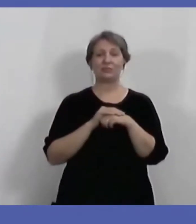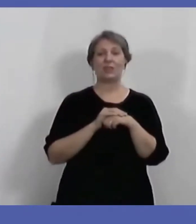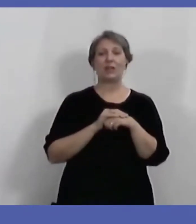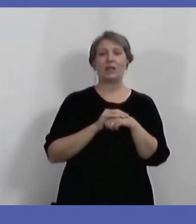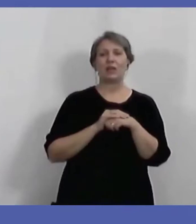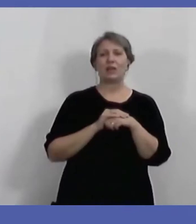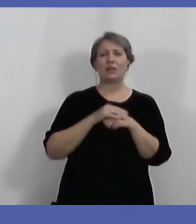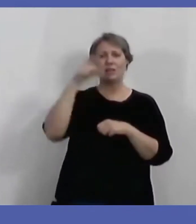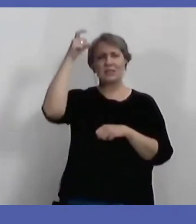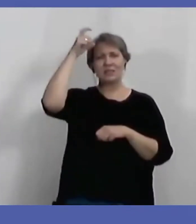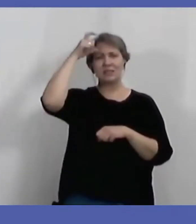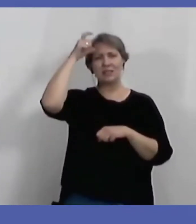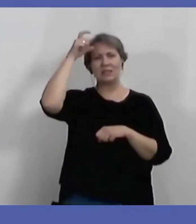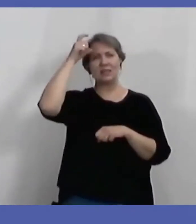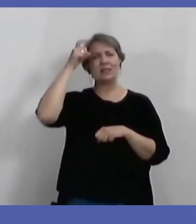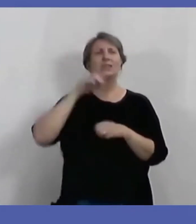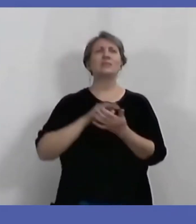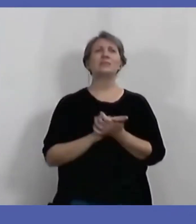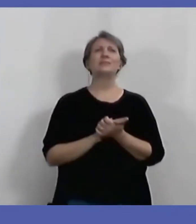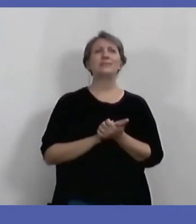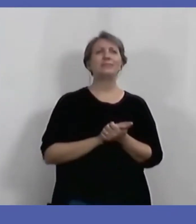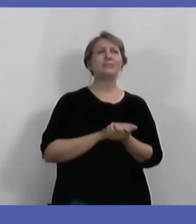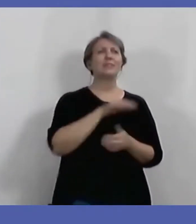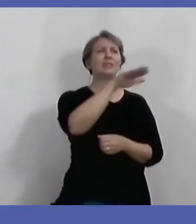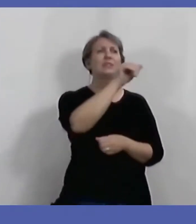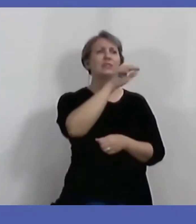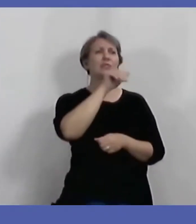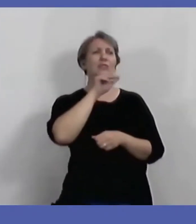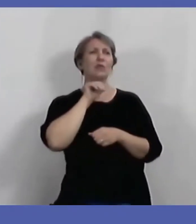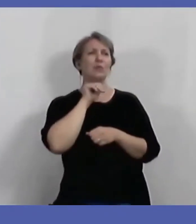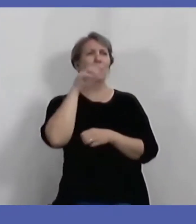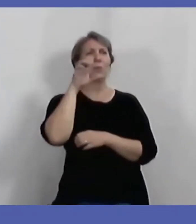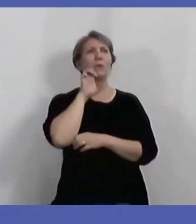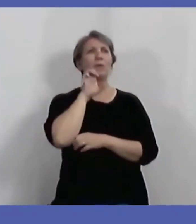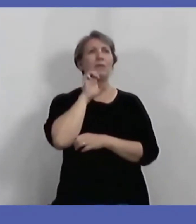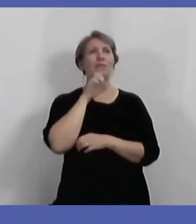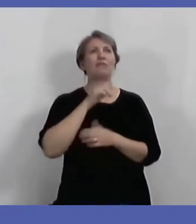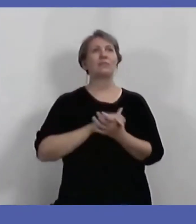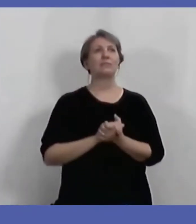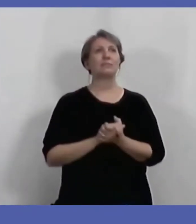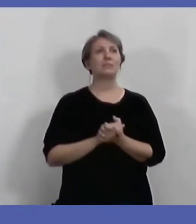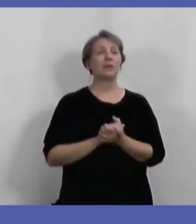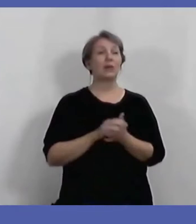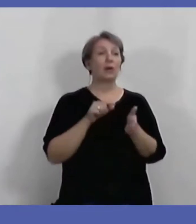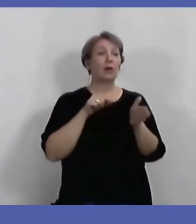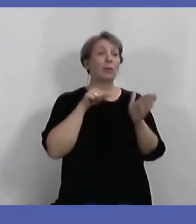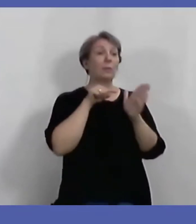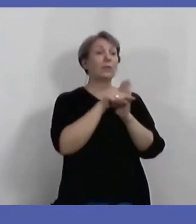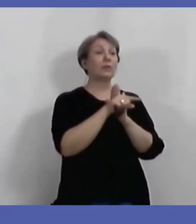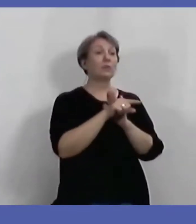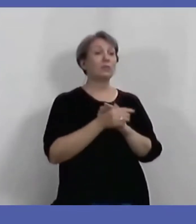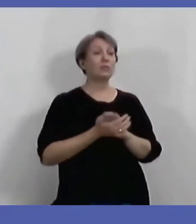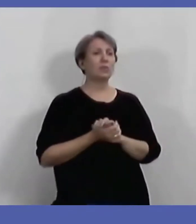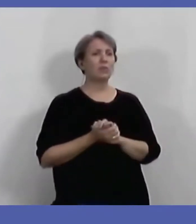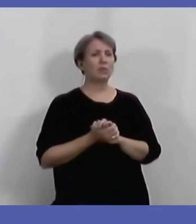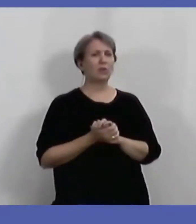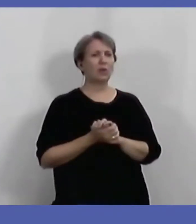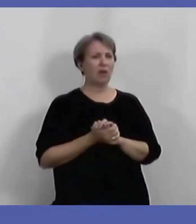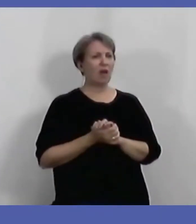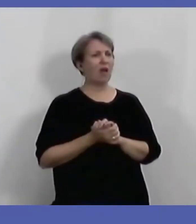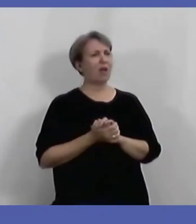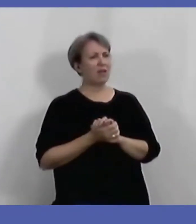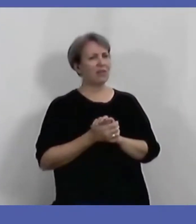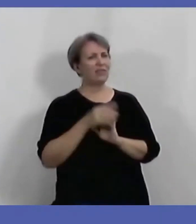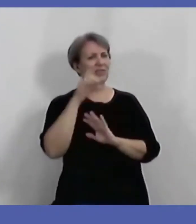e fez uma pergunta, é assim mesmo que Deus disse? Então, quando você faz uma pergunta para